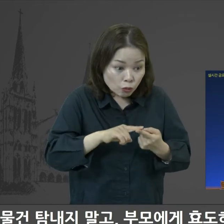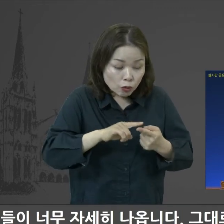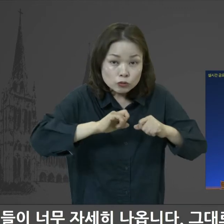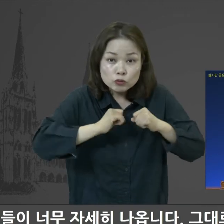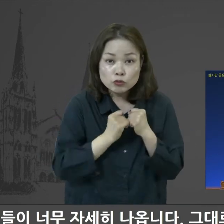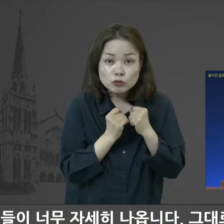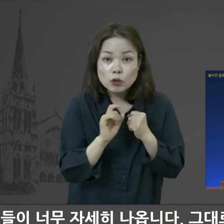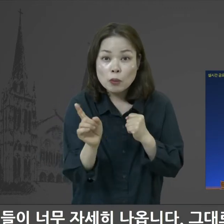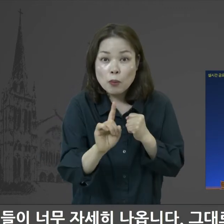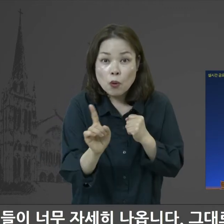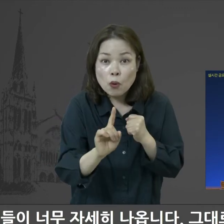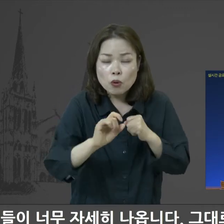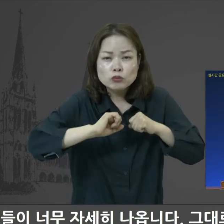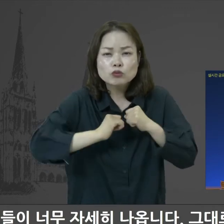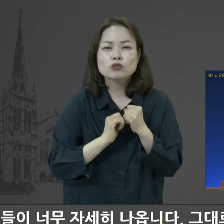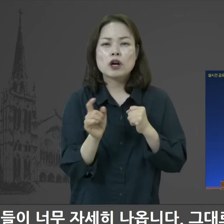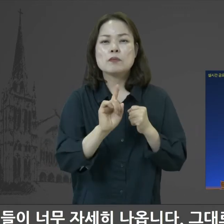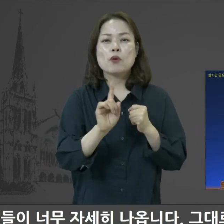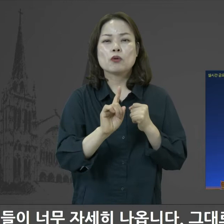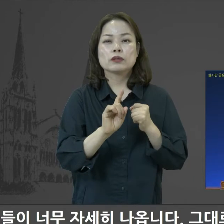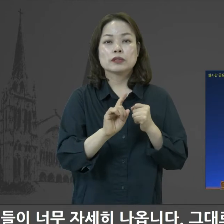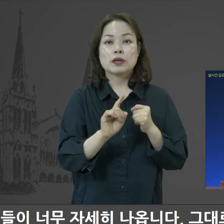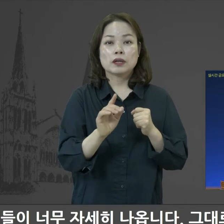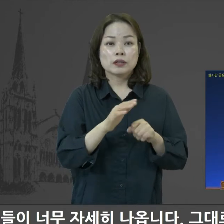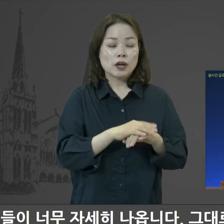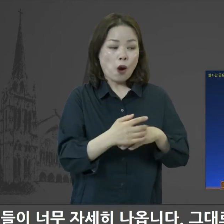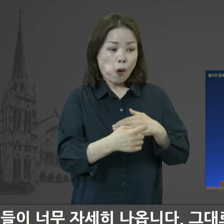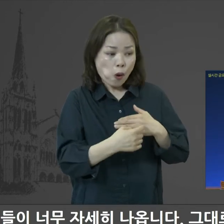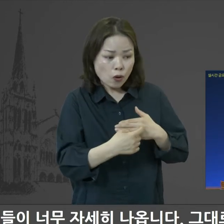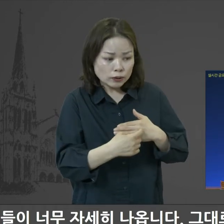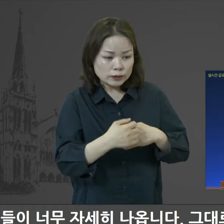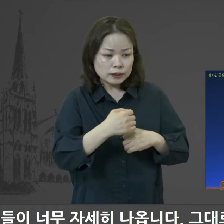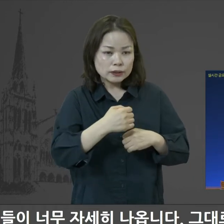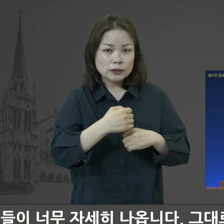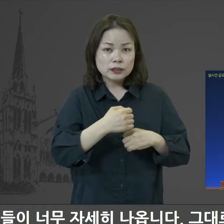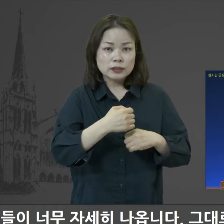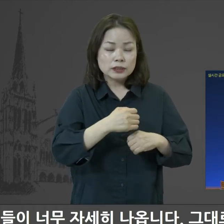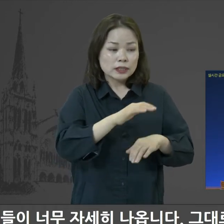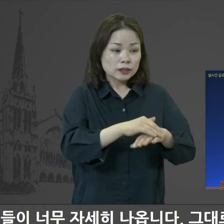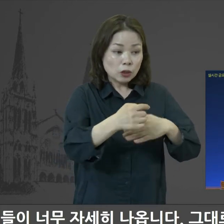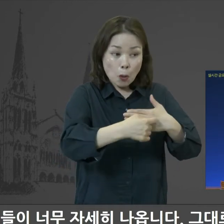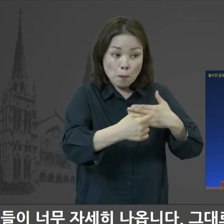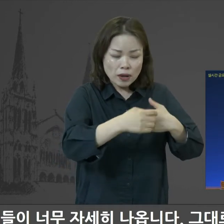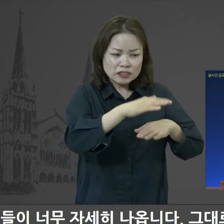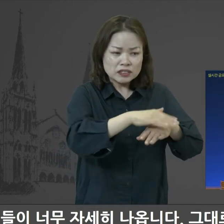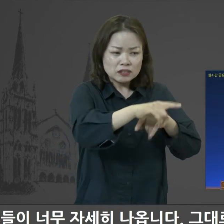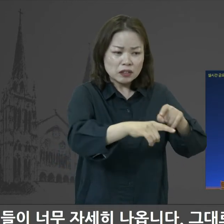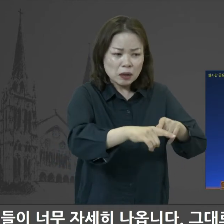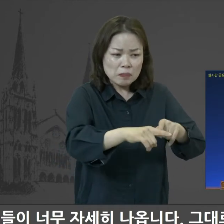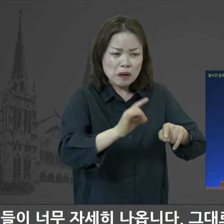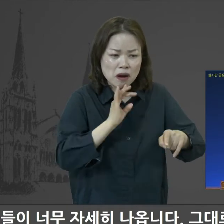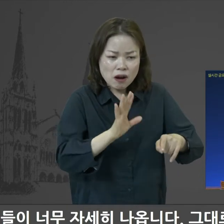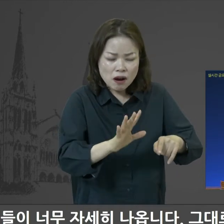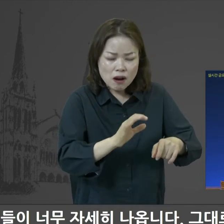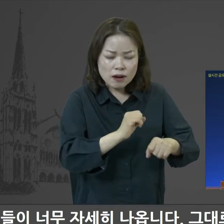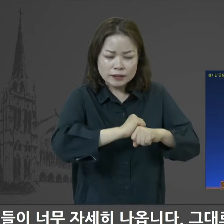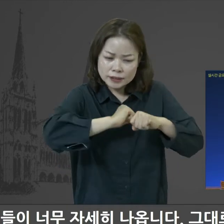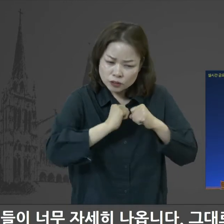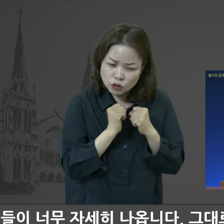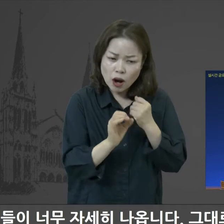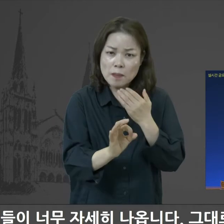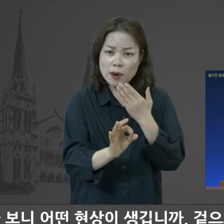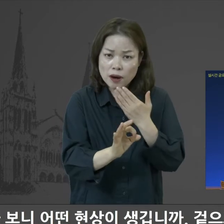현상이 생기는지 아세요? 겉으로만 지키면 속이 어쨌든 괜찮은 거야. 겉으로만